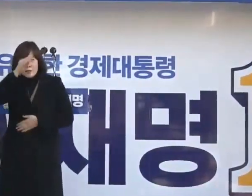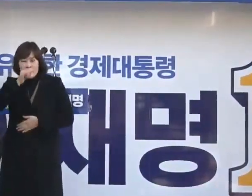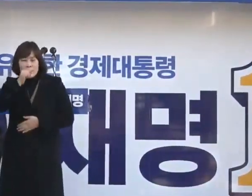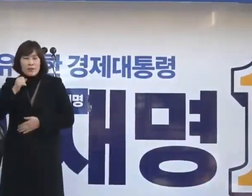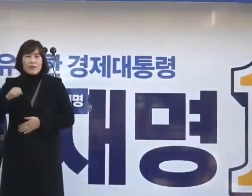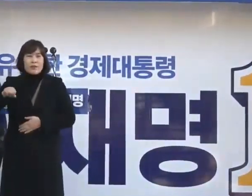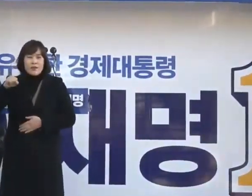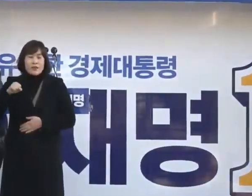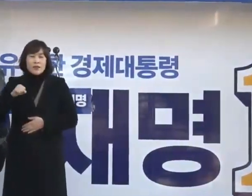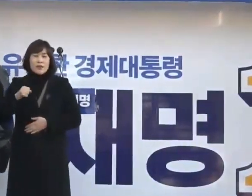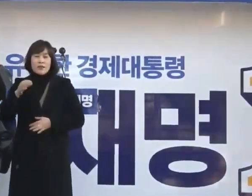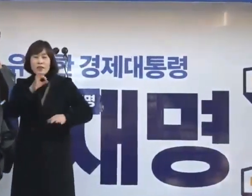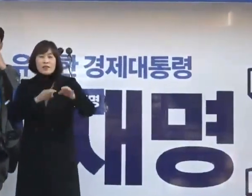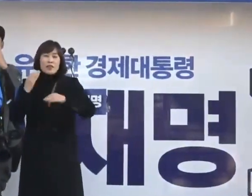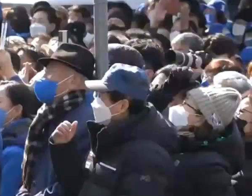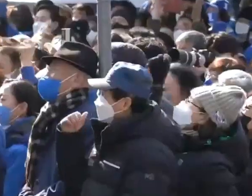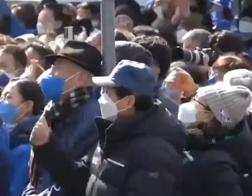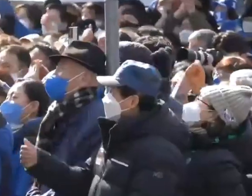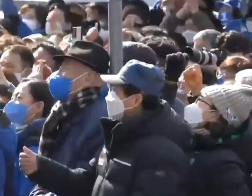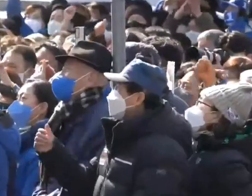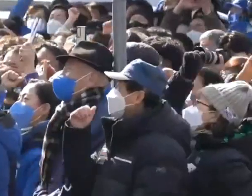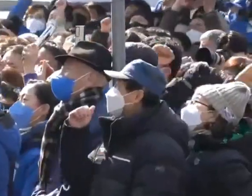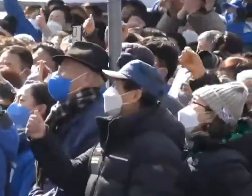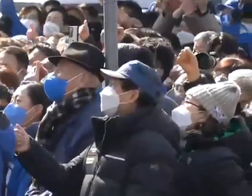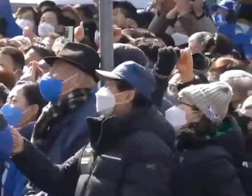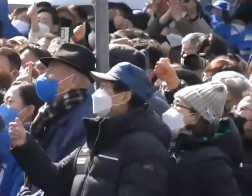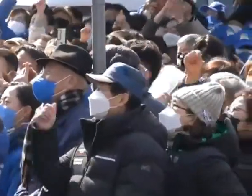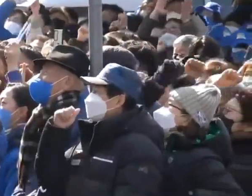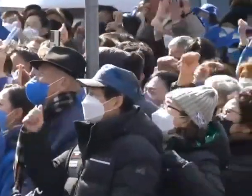후보가 누구입니까, 여러분?